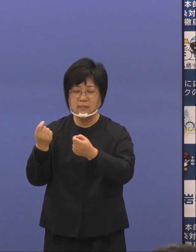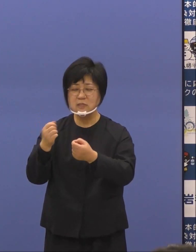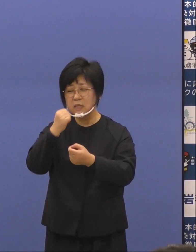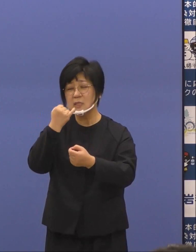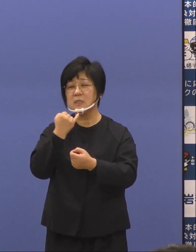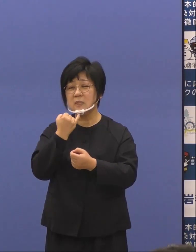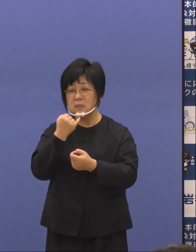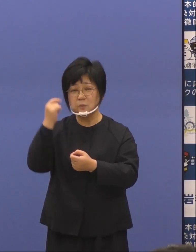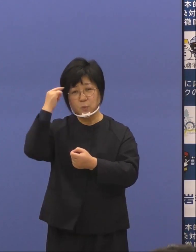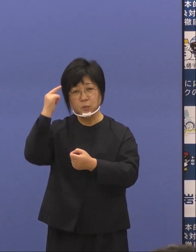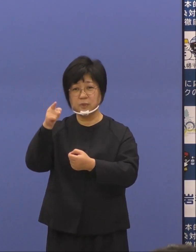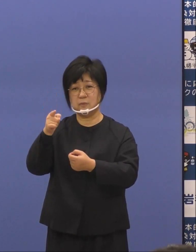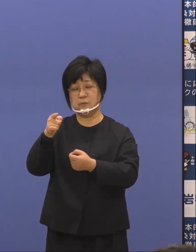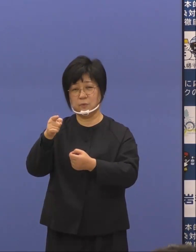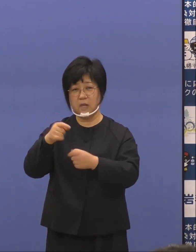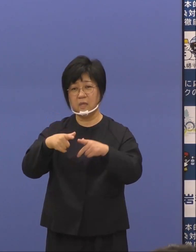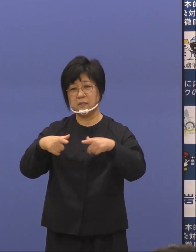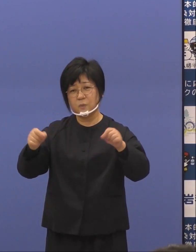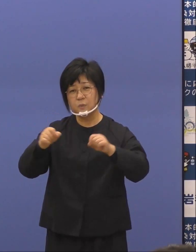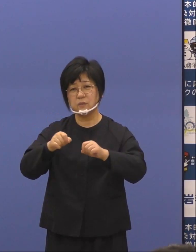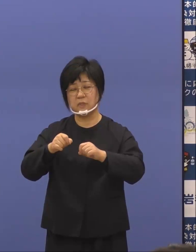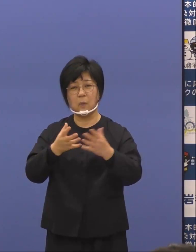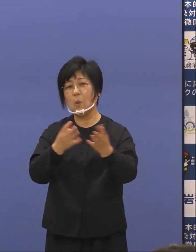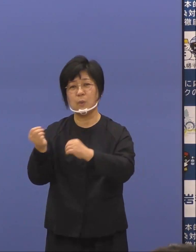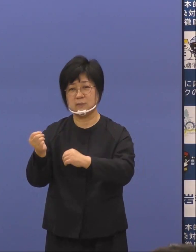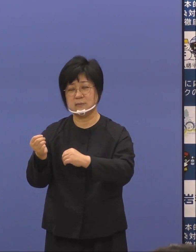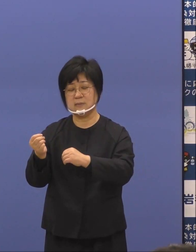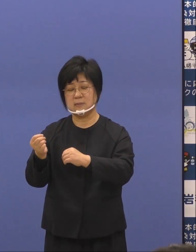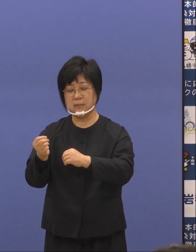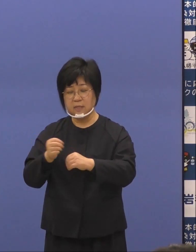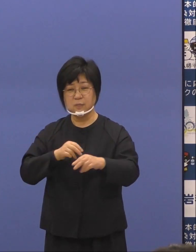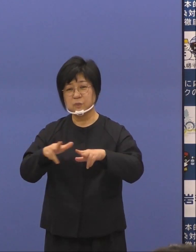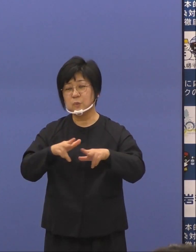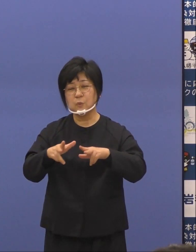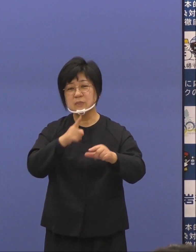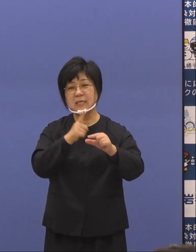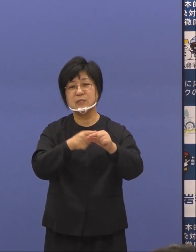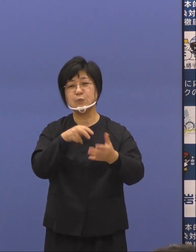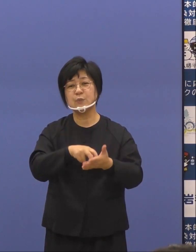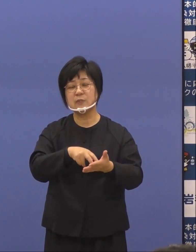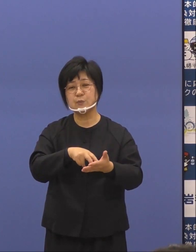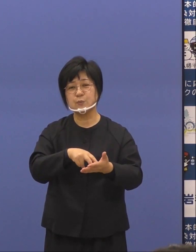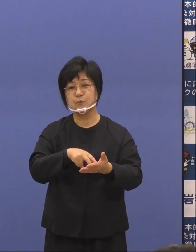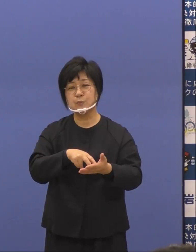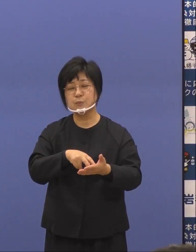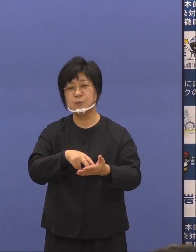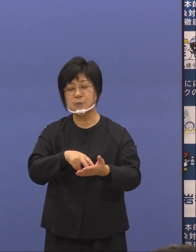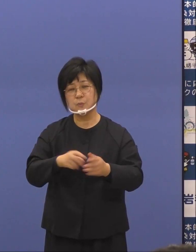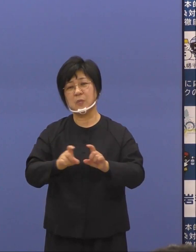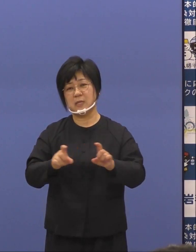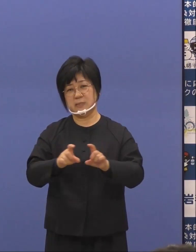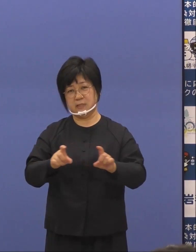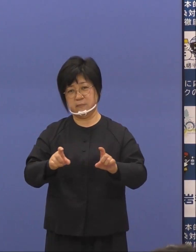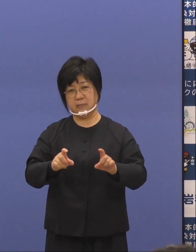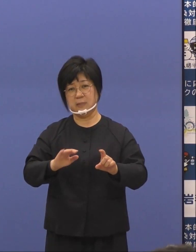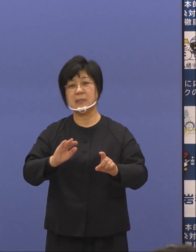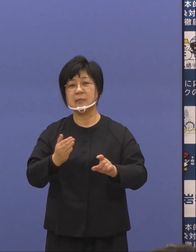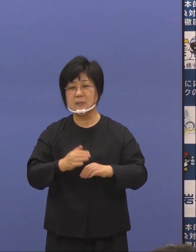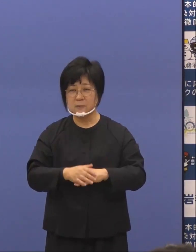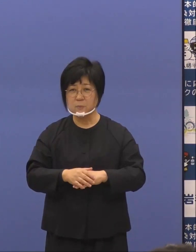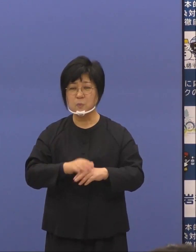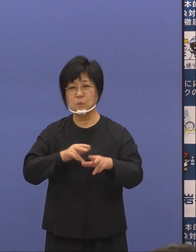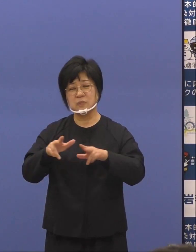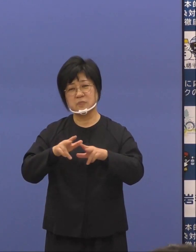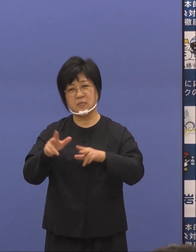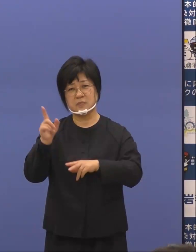いので、実は行政中立っていうのは当たり前のようでいて、それが実は政治的に独特な